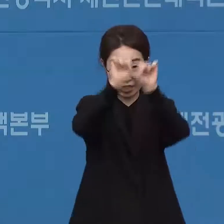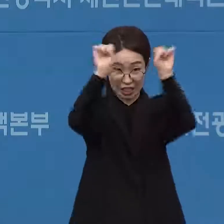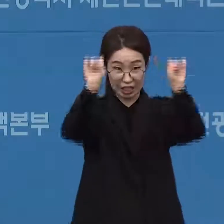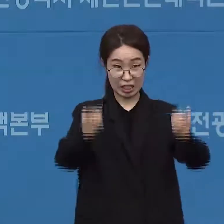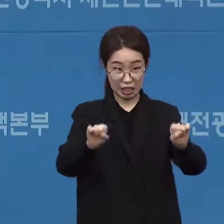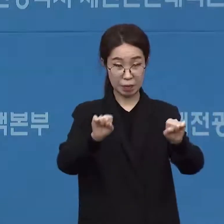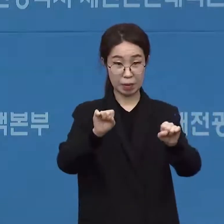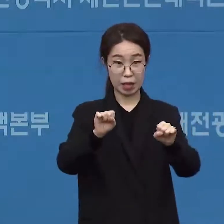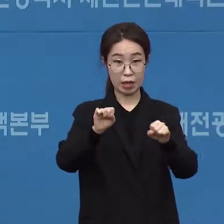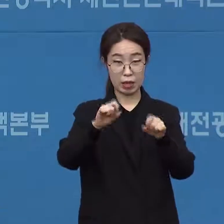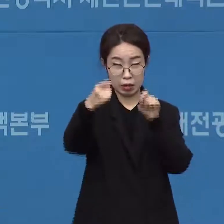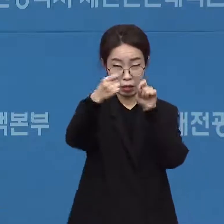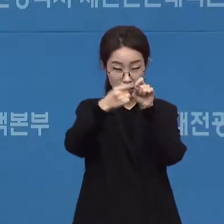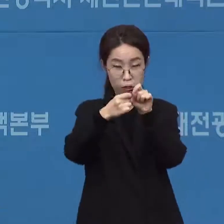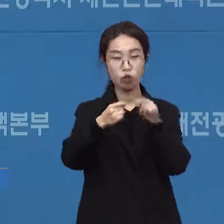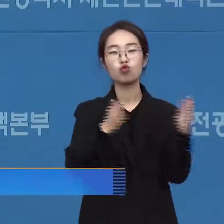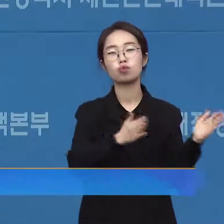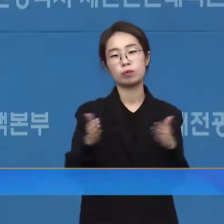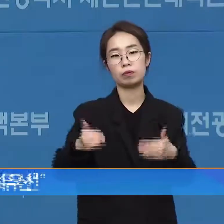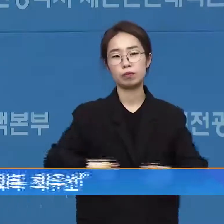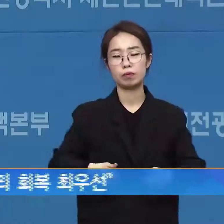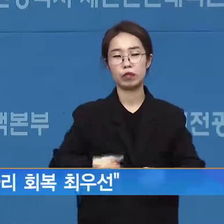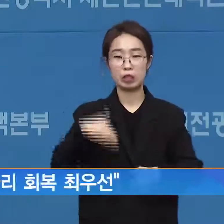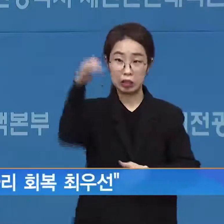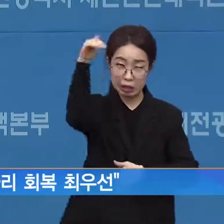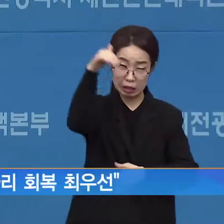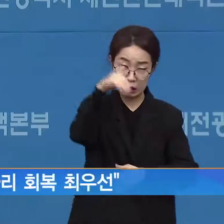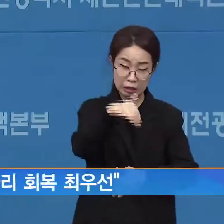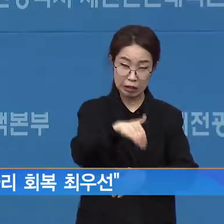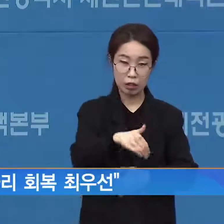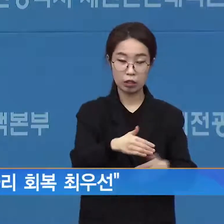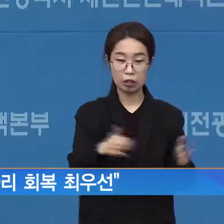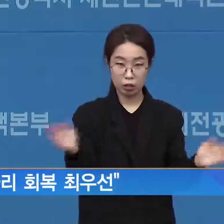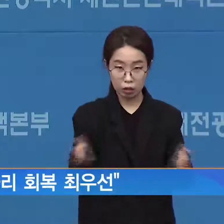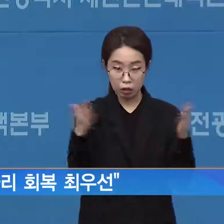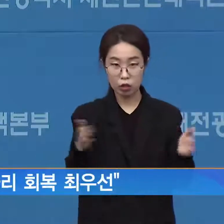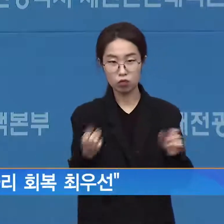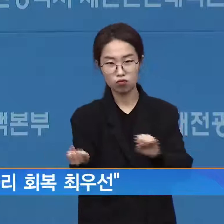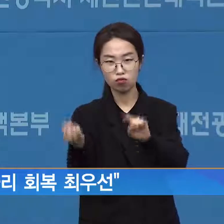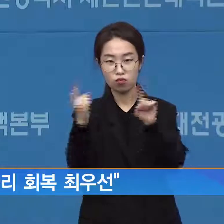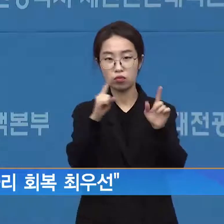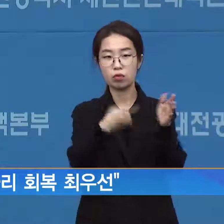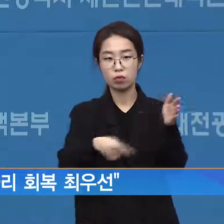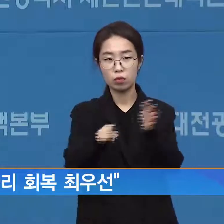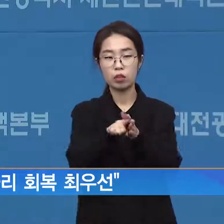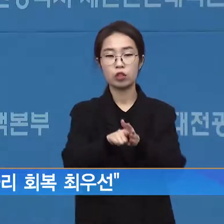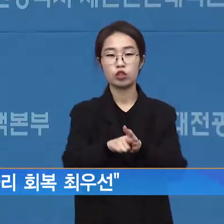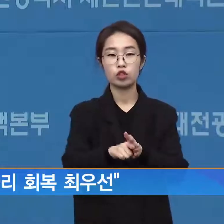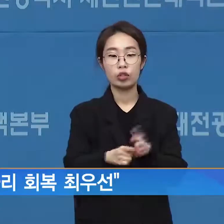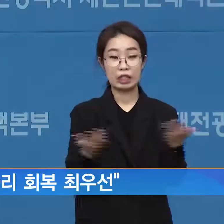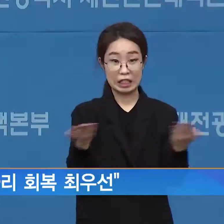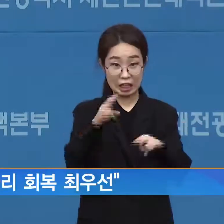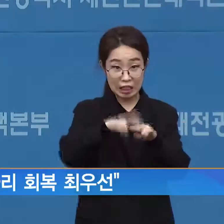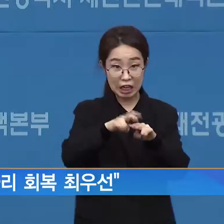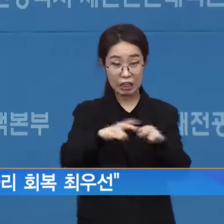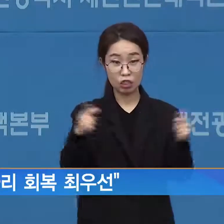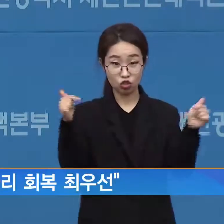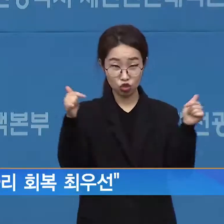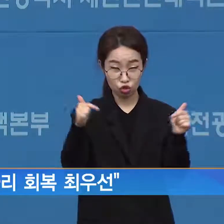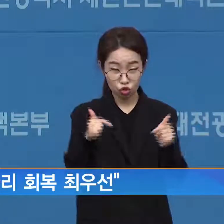합니다. 가라앉는 지역경제에 새로운 활력을 불어넣고 줄어든 일자리를 회복시키는